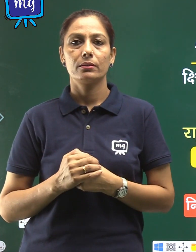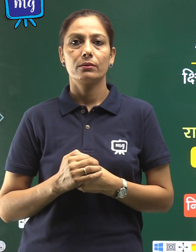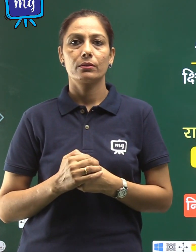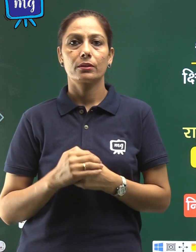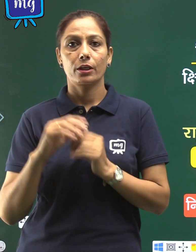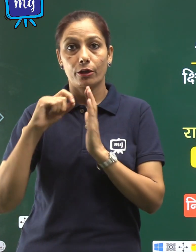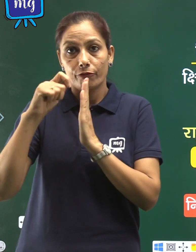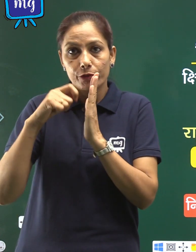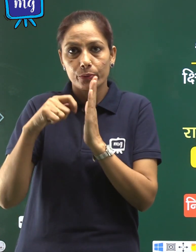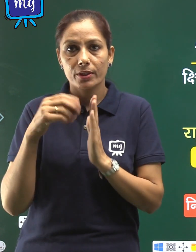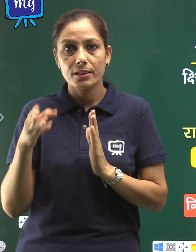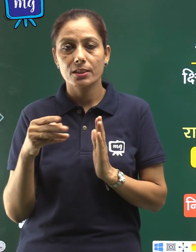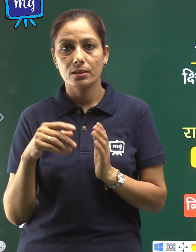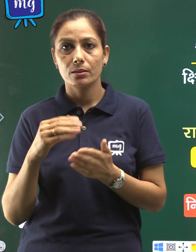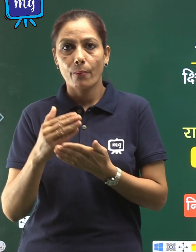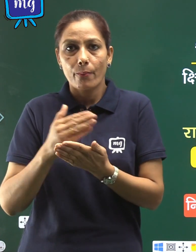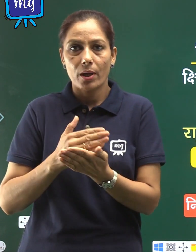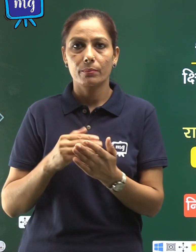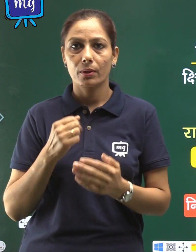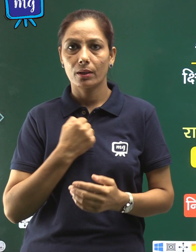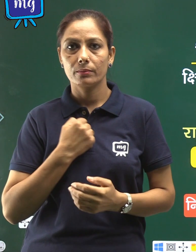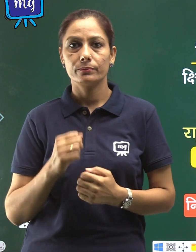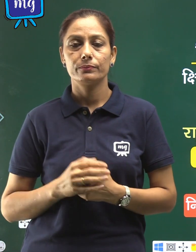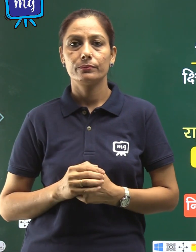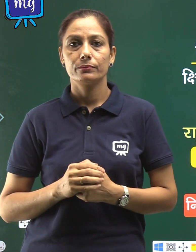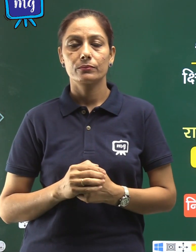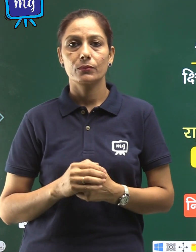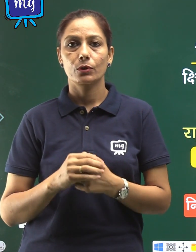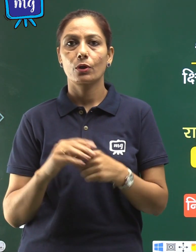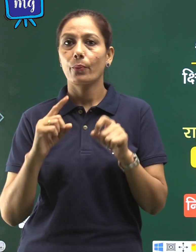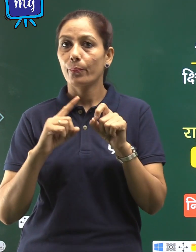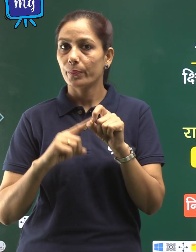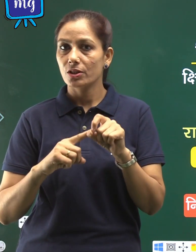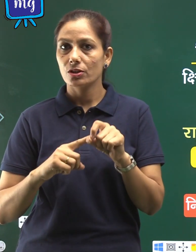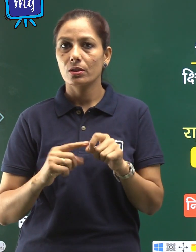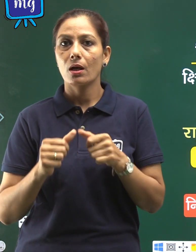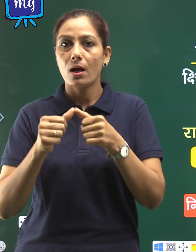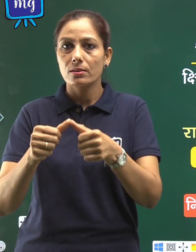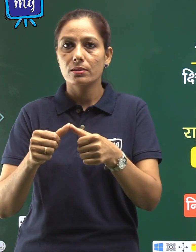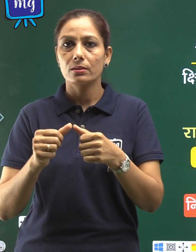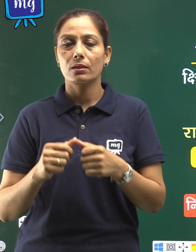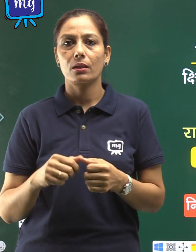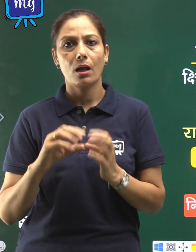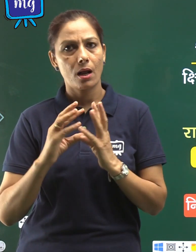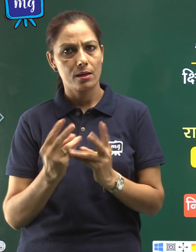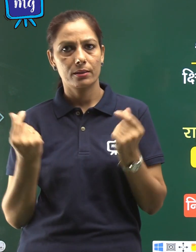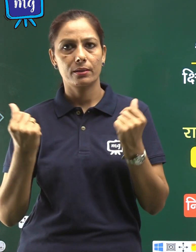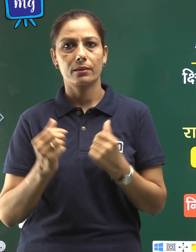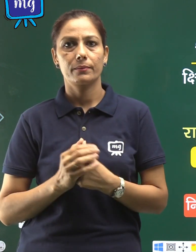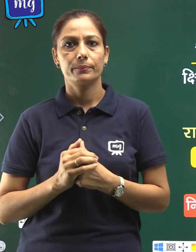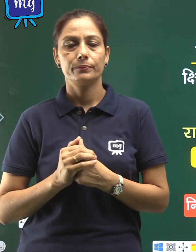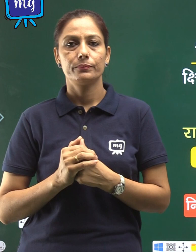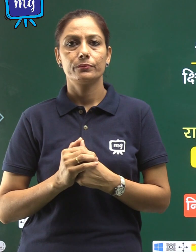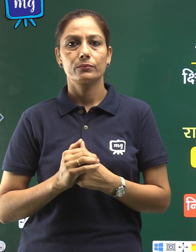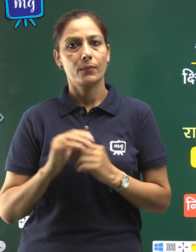वीडियो के इस भाग में हम के प्रश्न उत्तर हल करेंगे